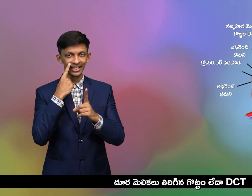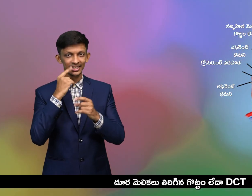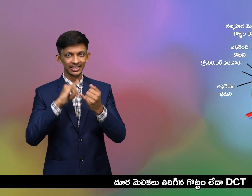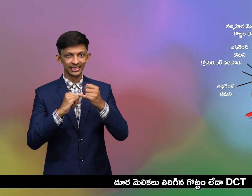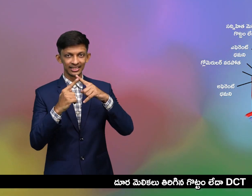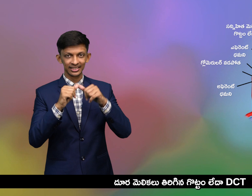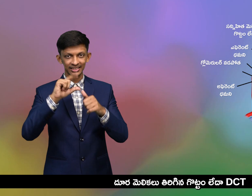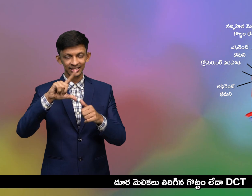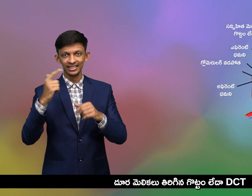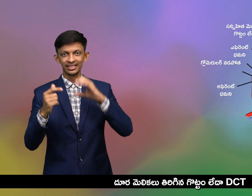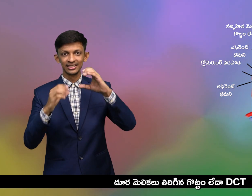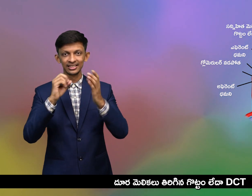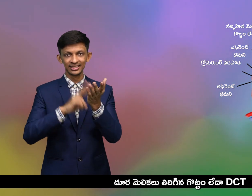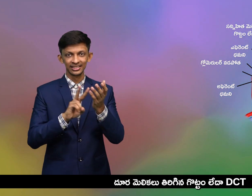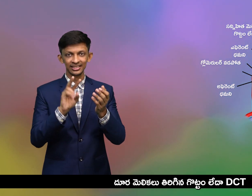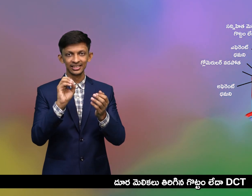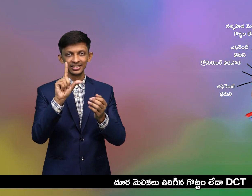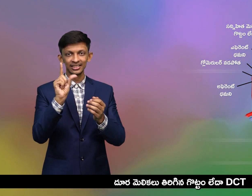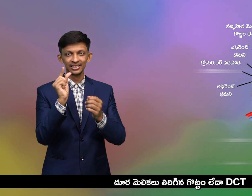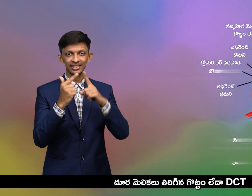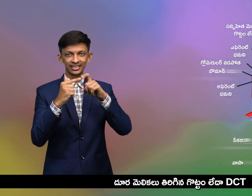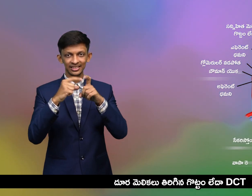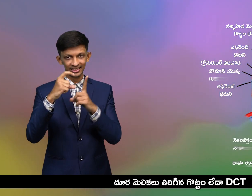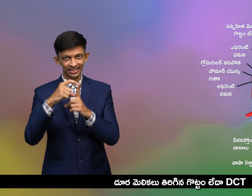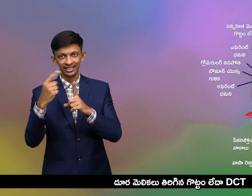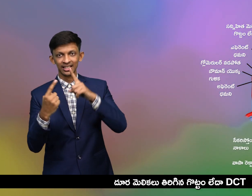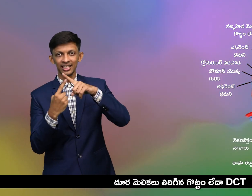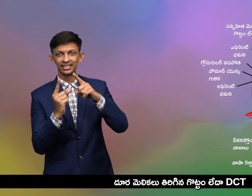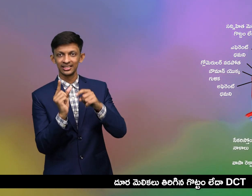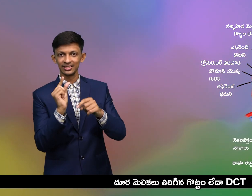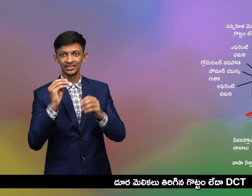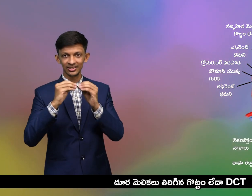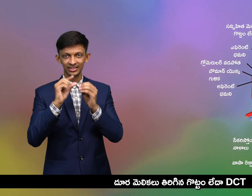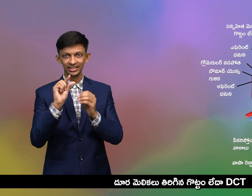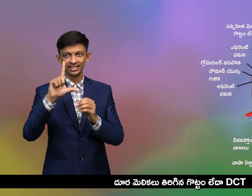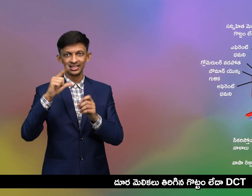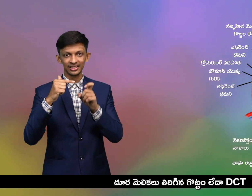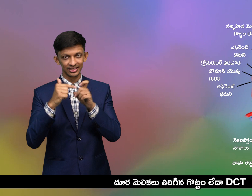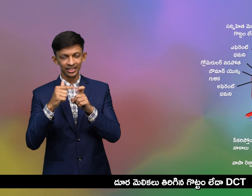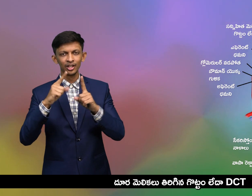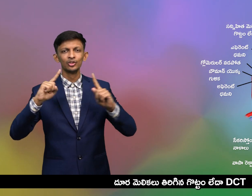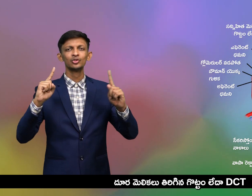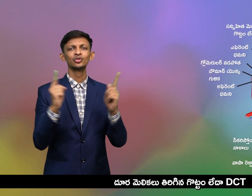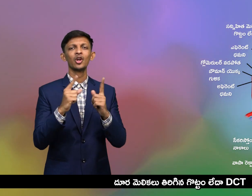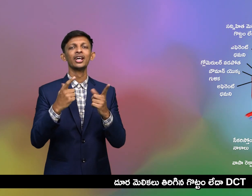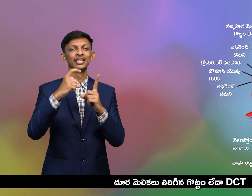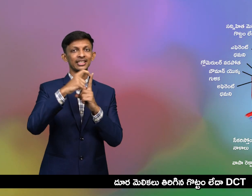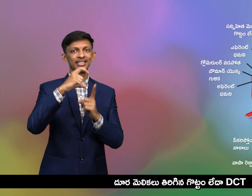దూర మెలికలు తిరిగిన గొట్టం లేదా distal convoluted DCT. tubule or DCT,